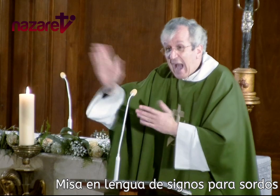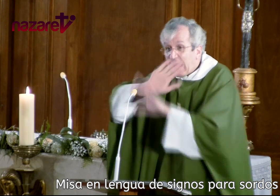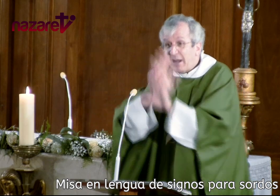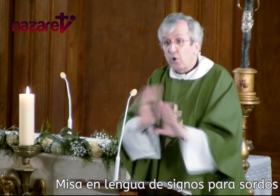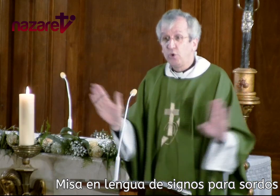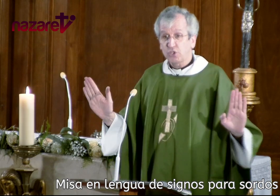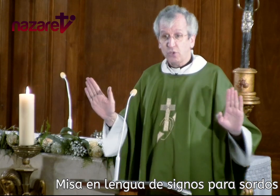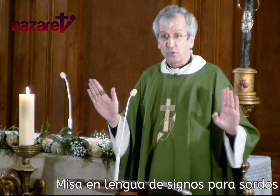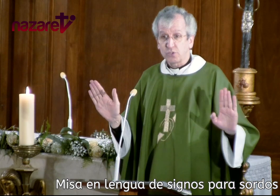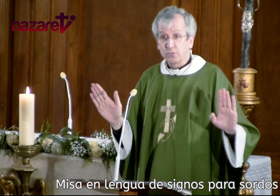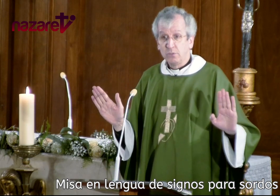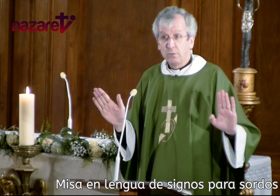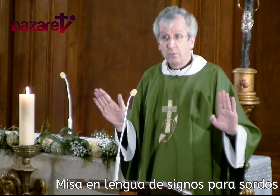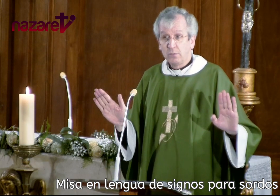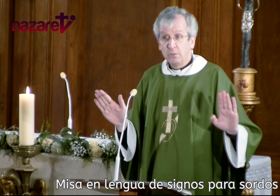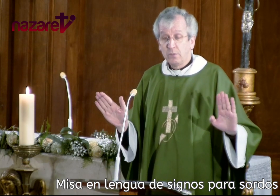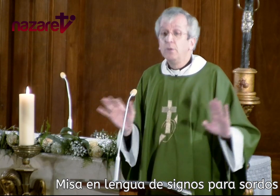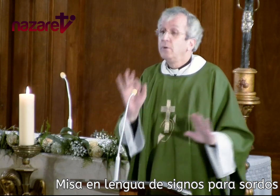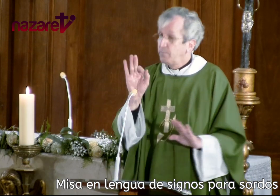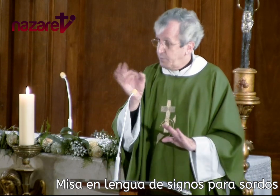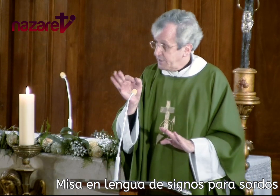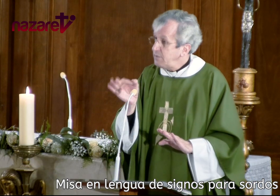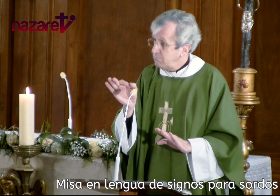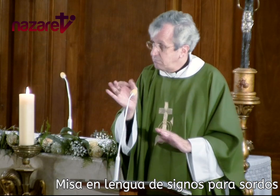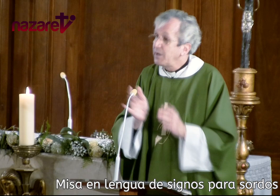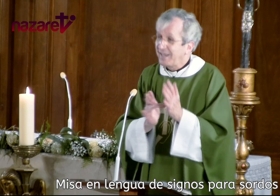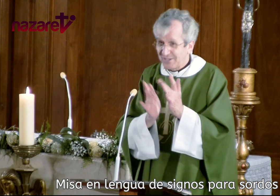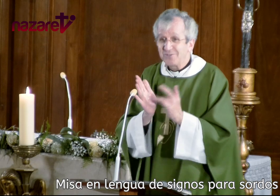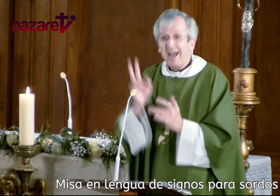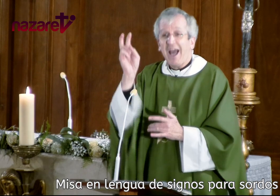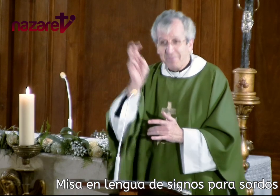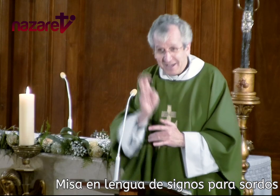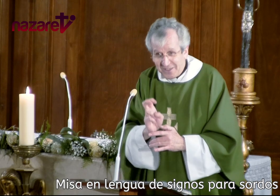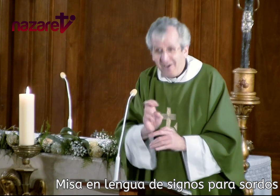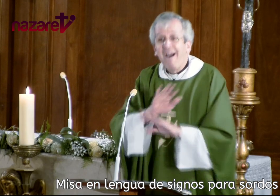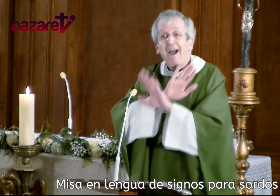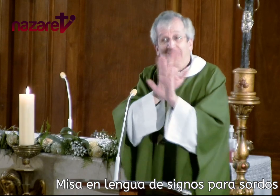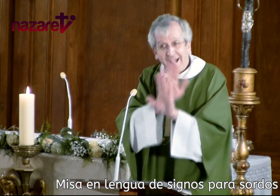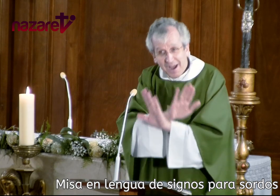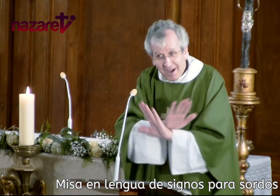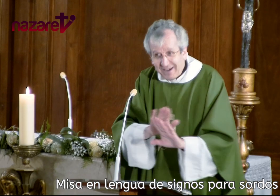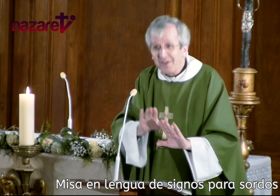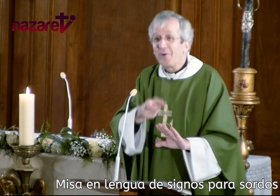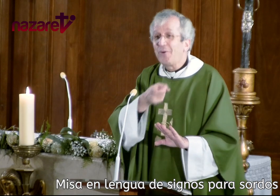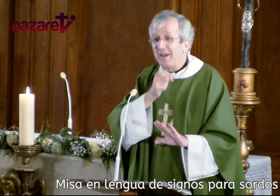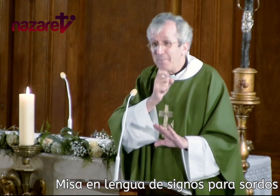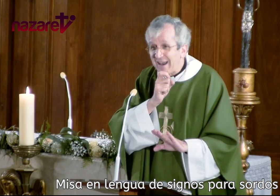acabar con nosotros pues si jesús ha venido a acabar con el mal